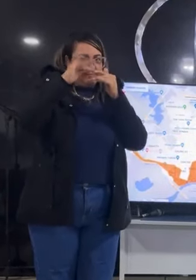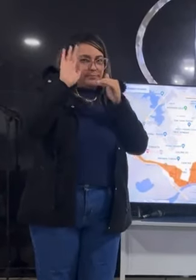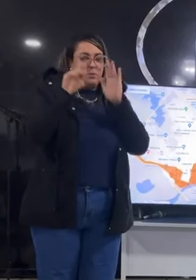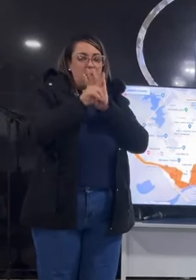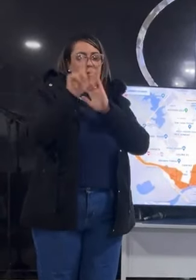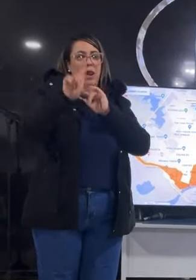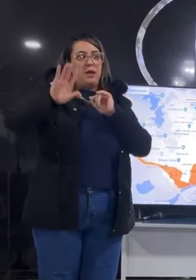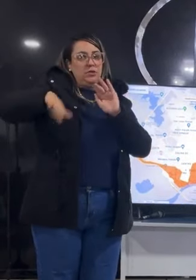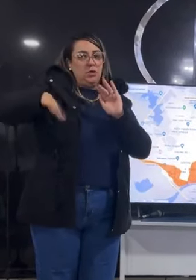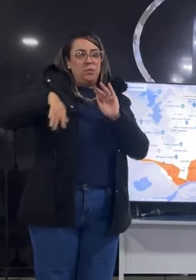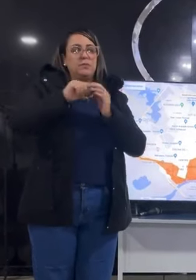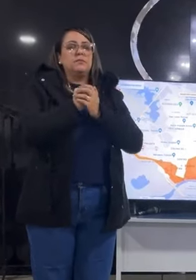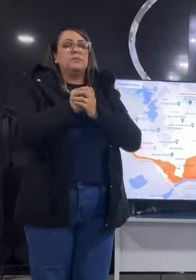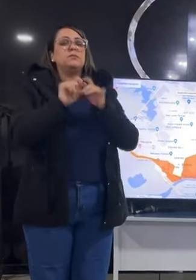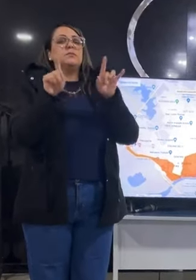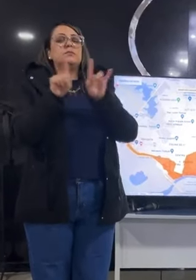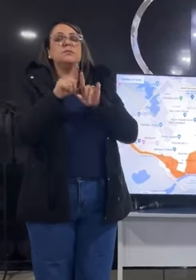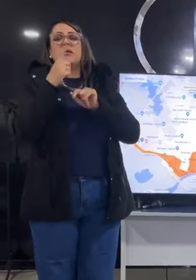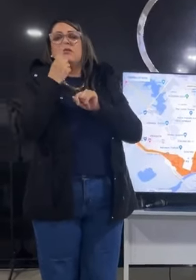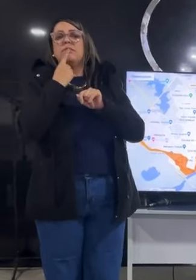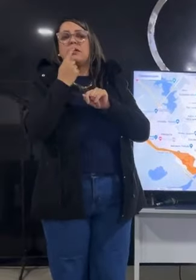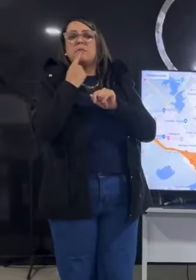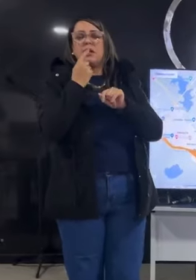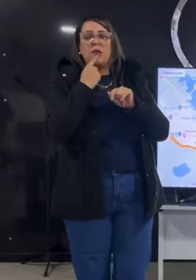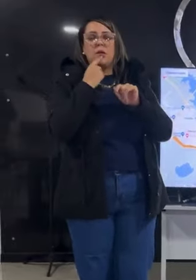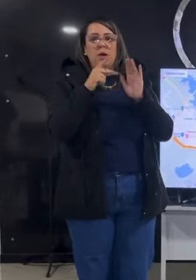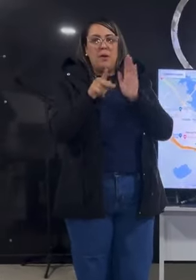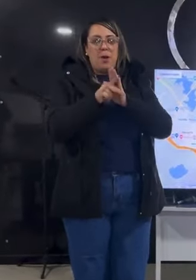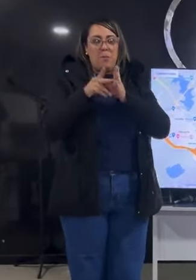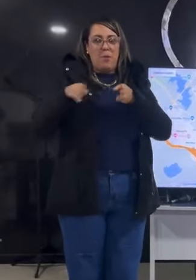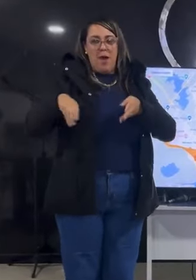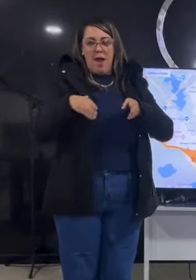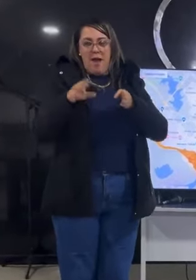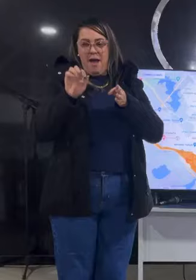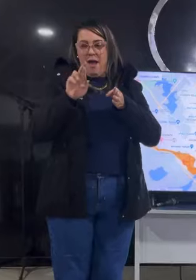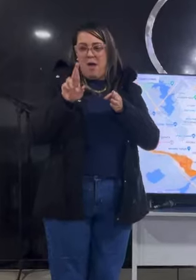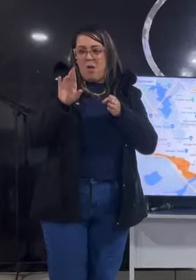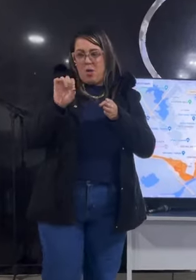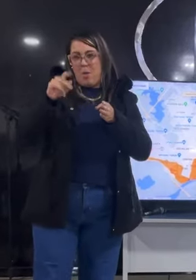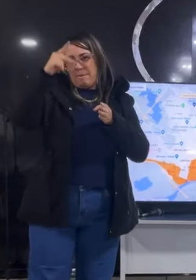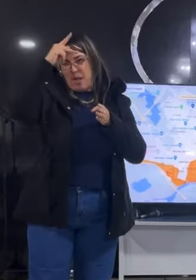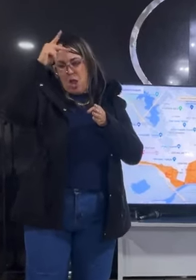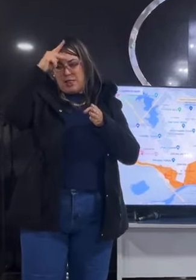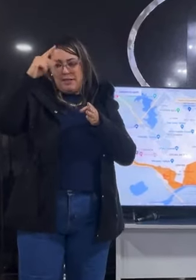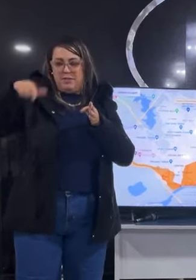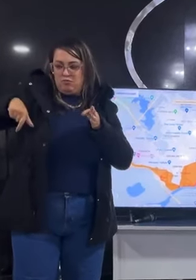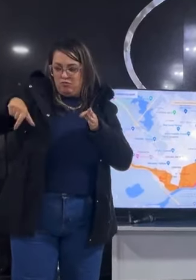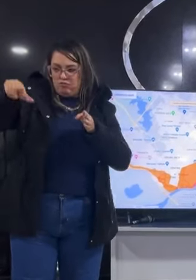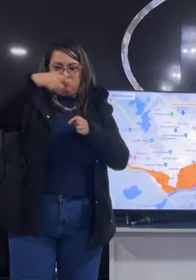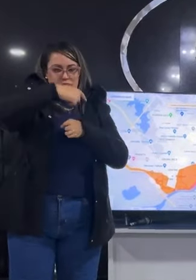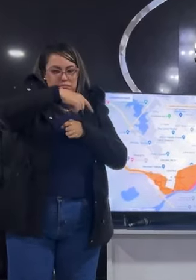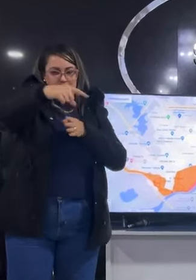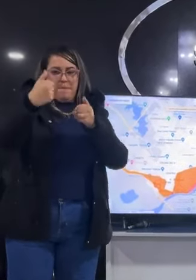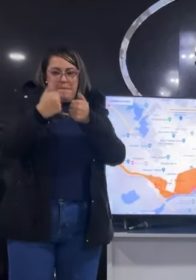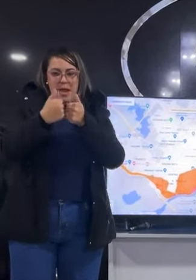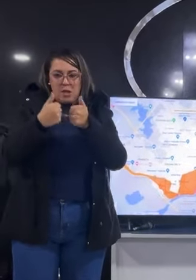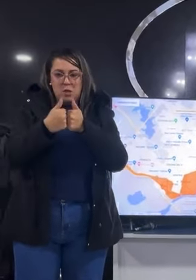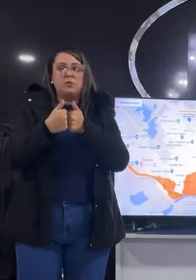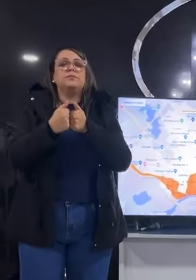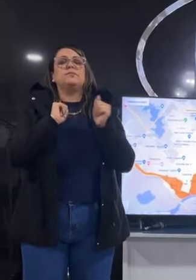em vermelho todo toda essa costa do arroi Pelotas ã n essa parte ainda da